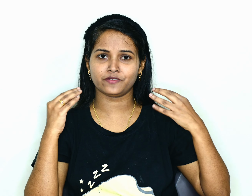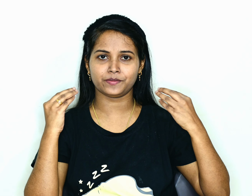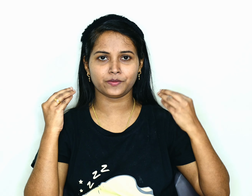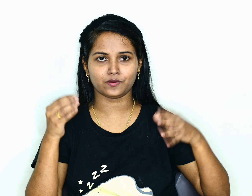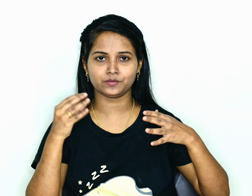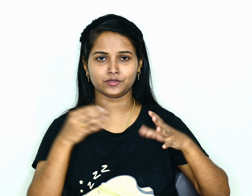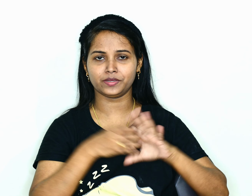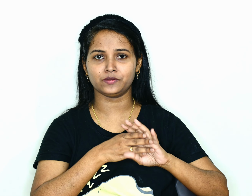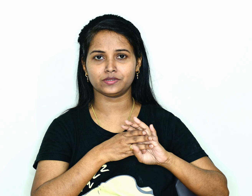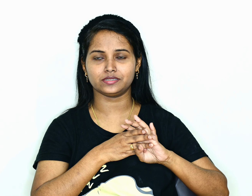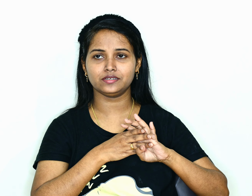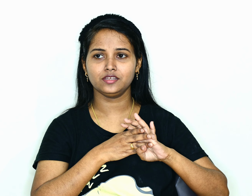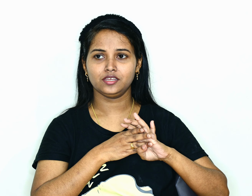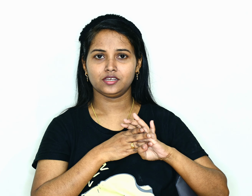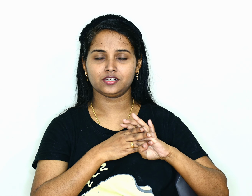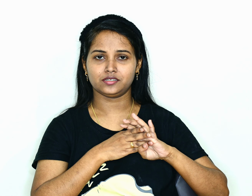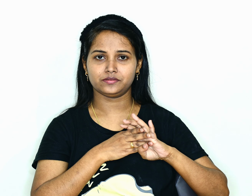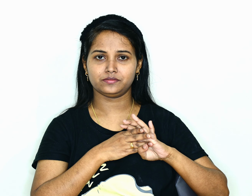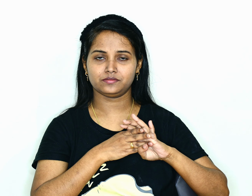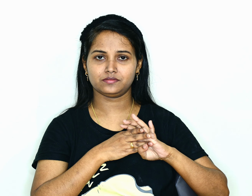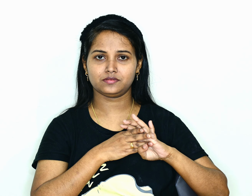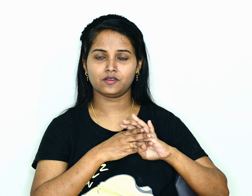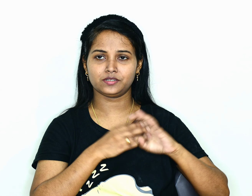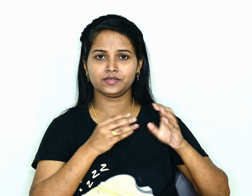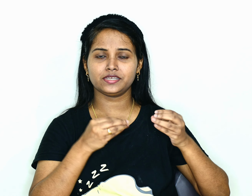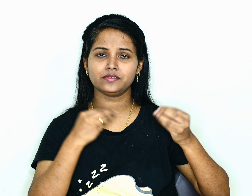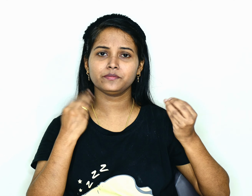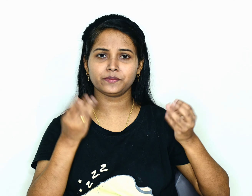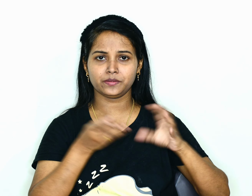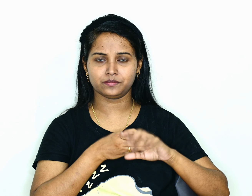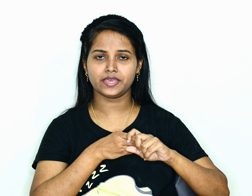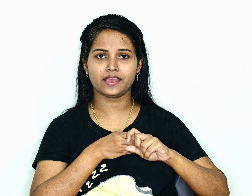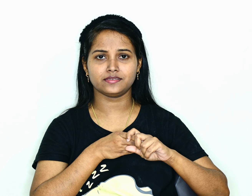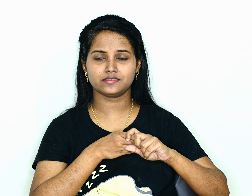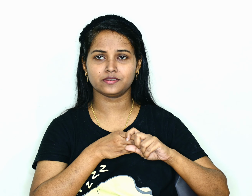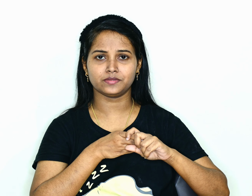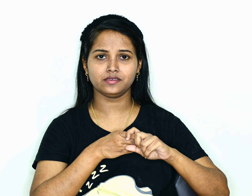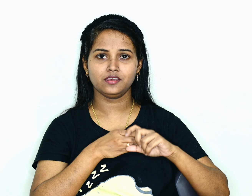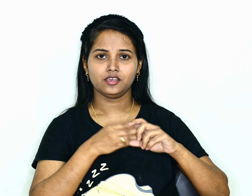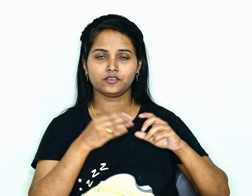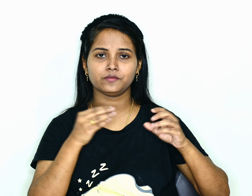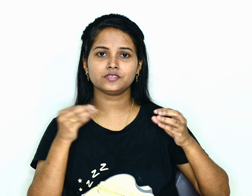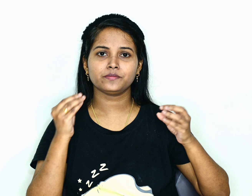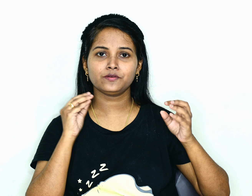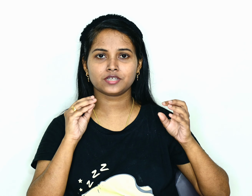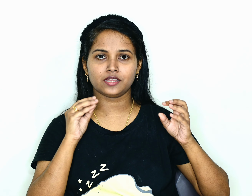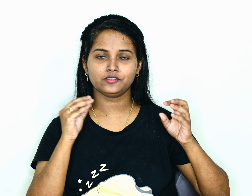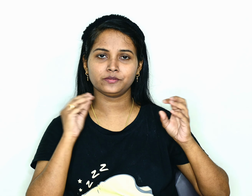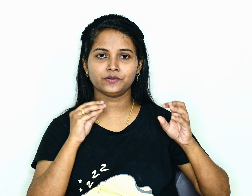वहाँ पे बहुत बहुत पेन होता था। डॉक्टर बोले कि मे बी गैस समथिंग, क्योंकि मुझे जब भी कुछ खाती तभी होता